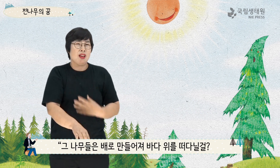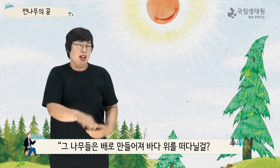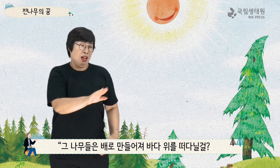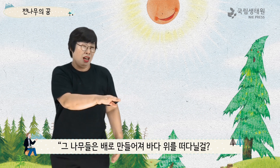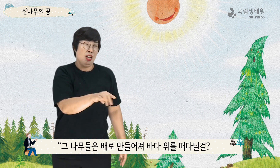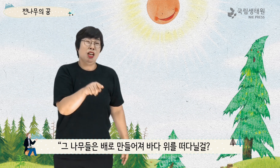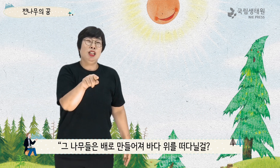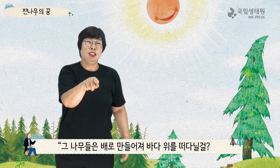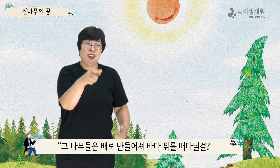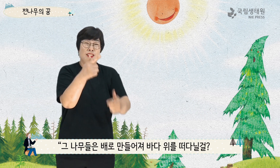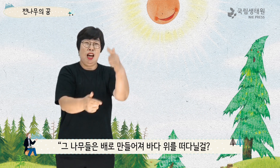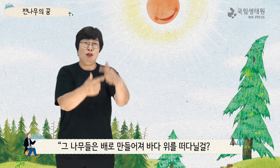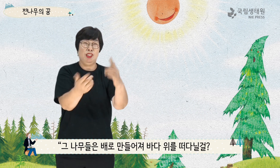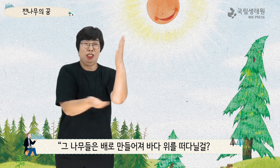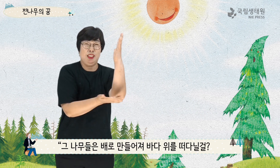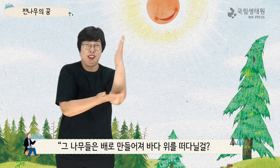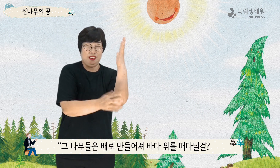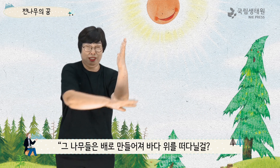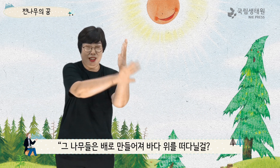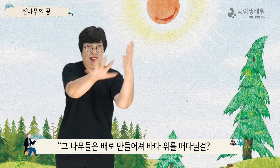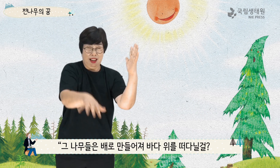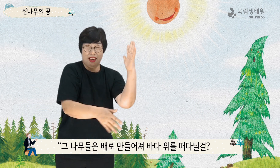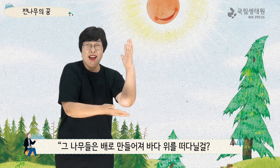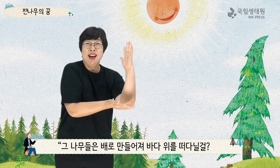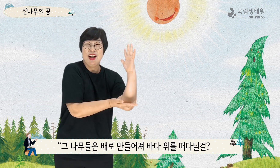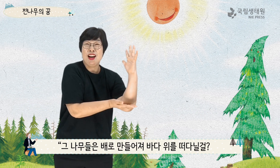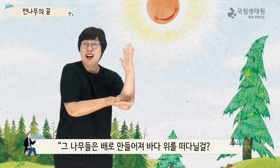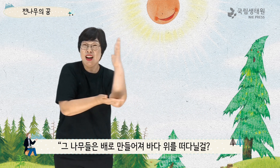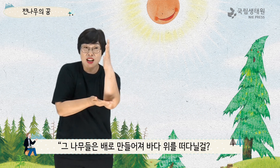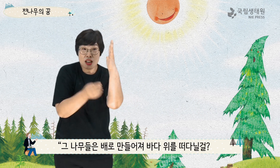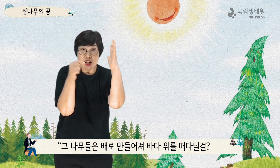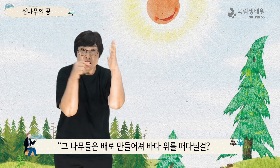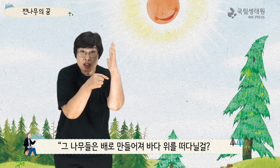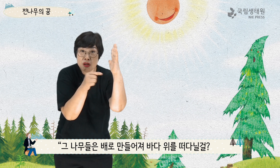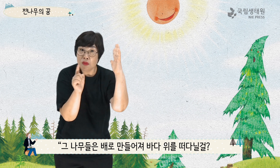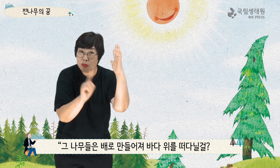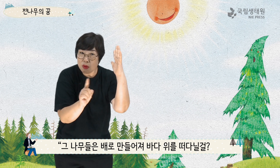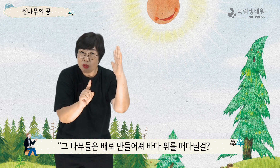그 나무들은 배로 만들어져 바다 위를 떠다닐걸.